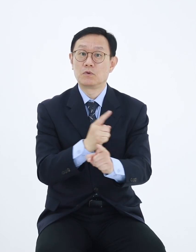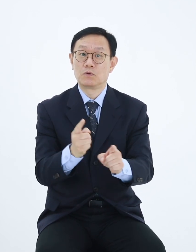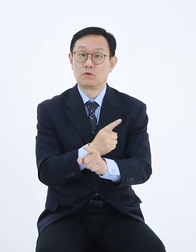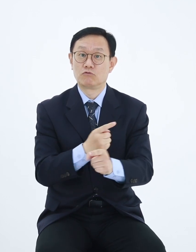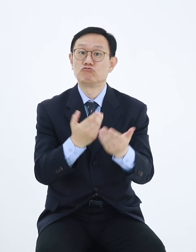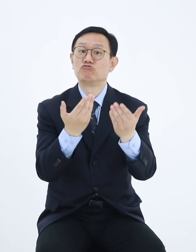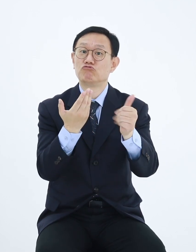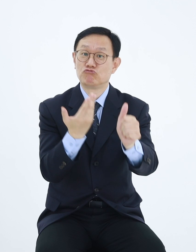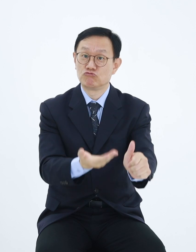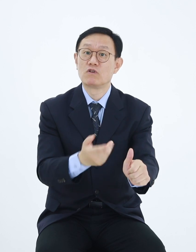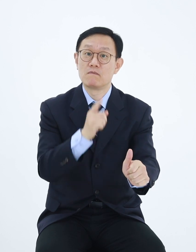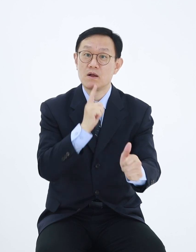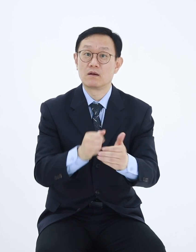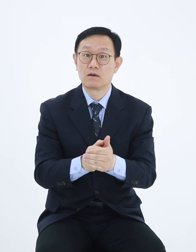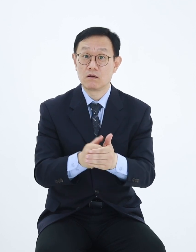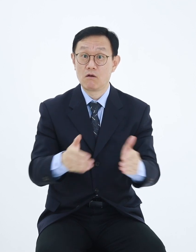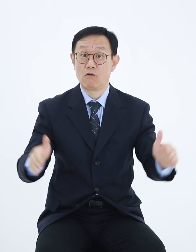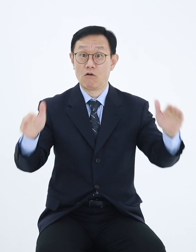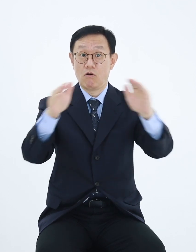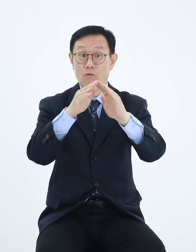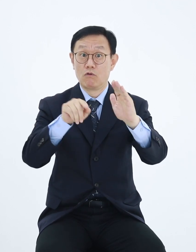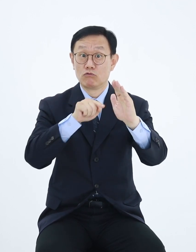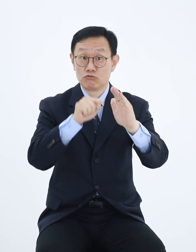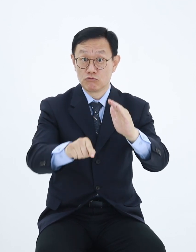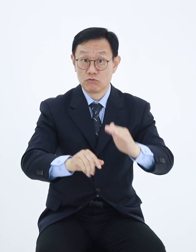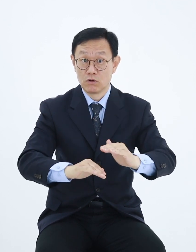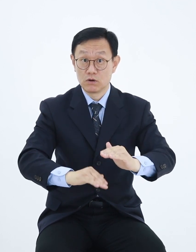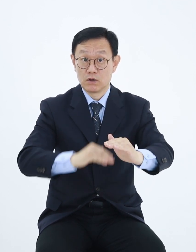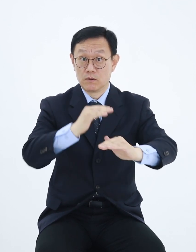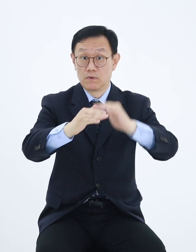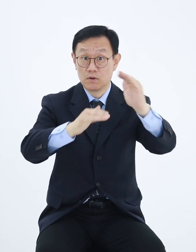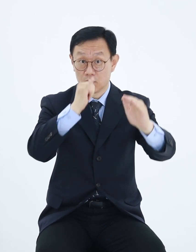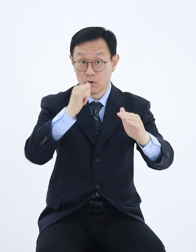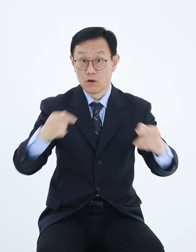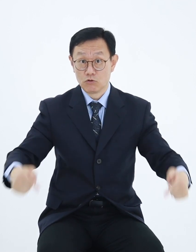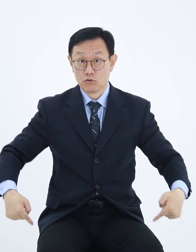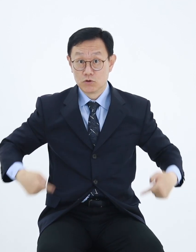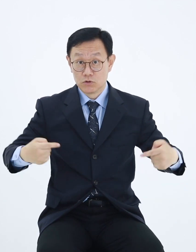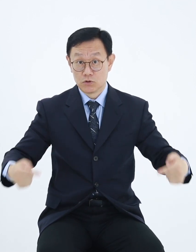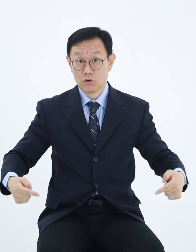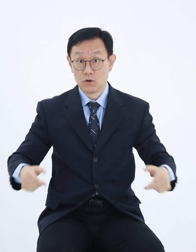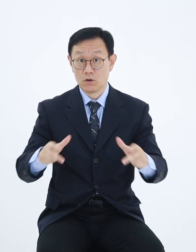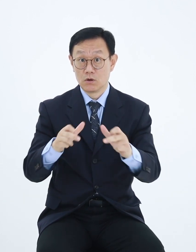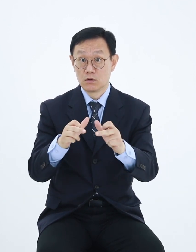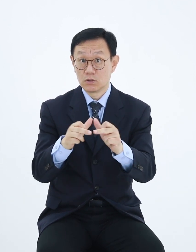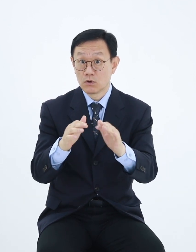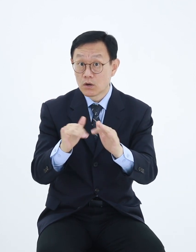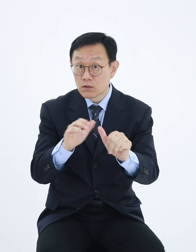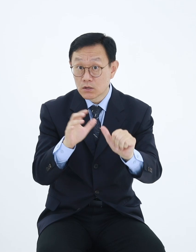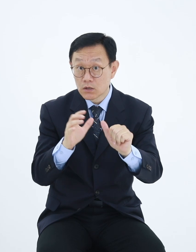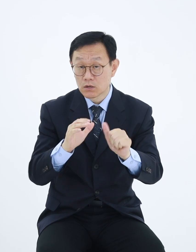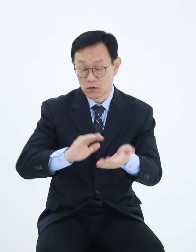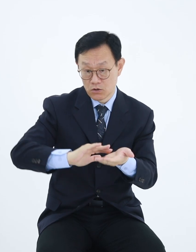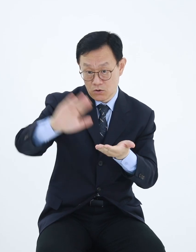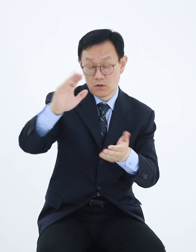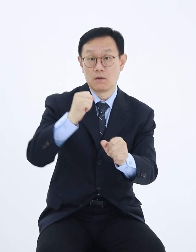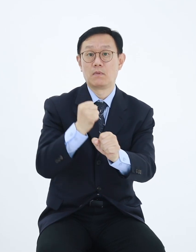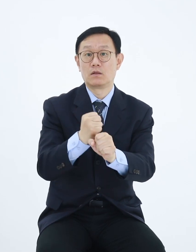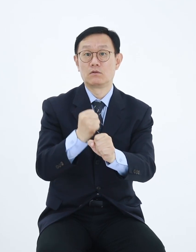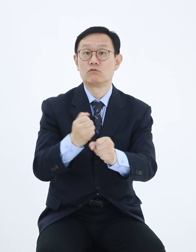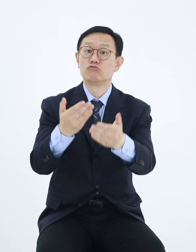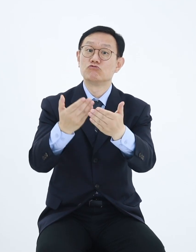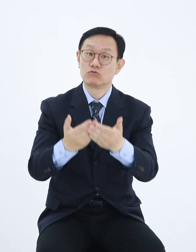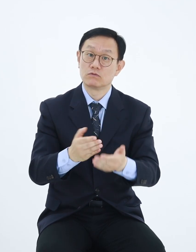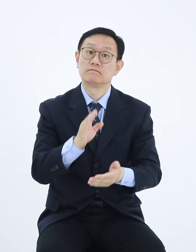말합니다. 건물 출입구에 계단만 있는 경우 휠체어를 이용하는 직원을 위해 경사로를 만드는 것 등이